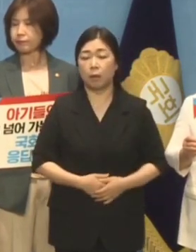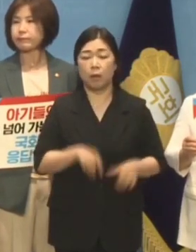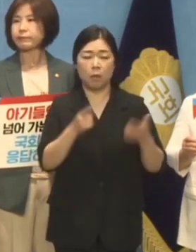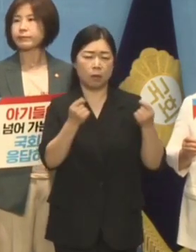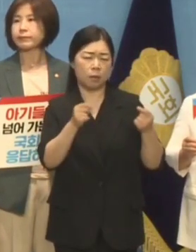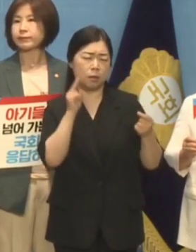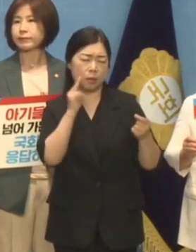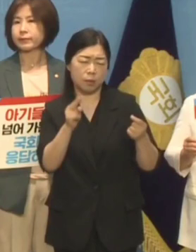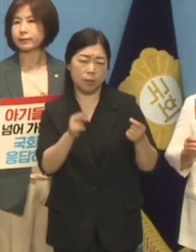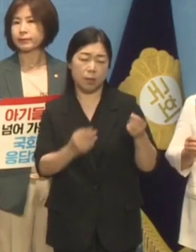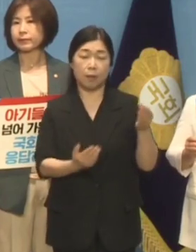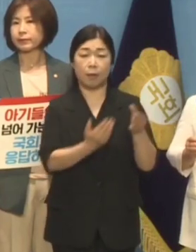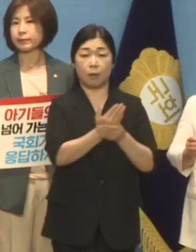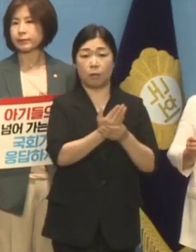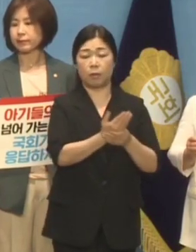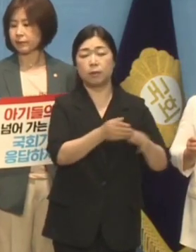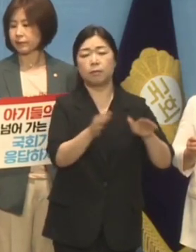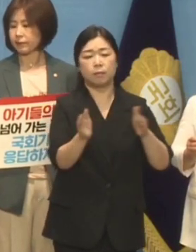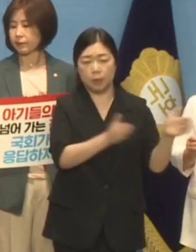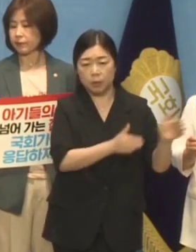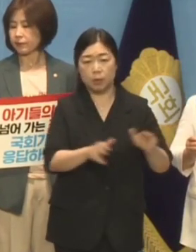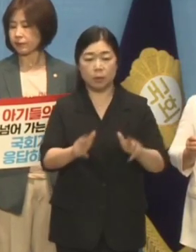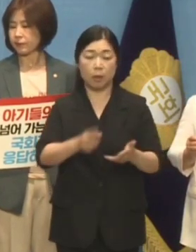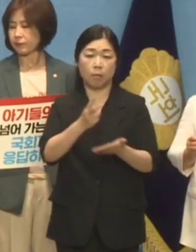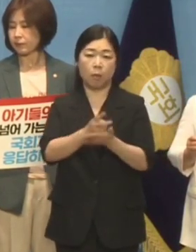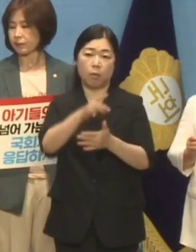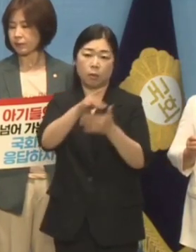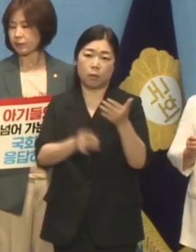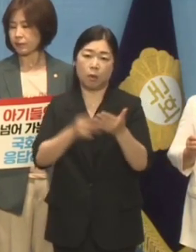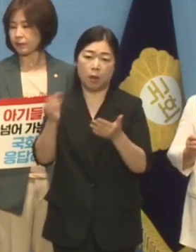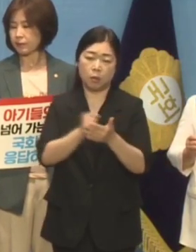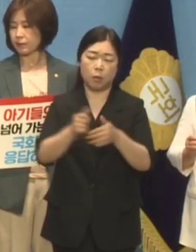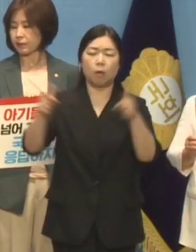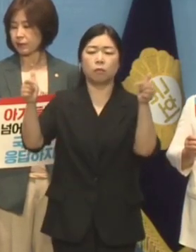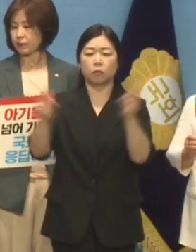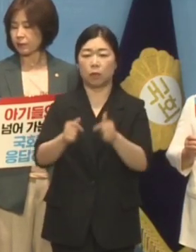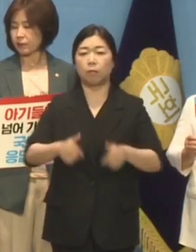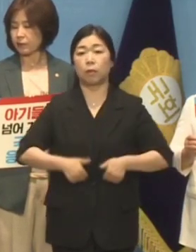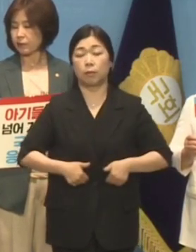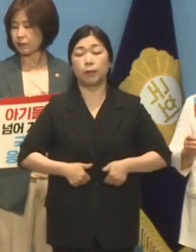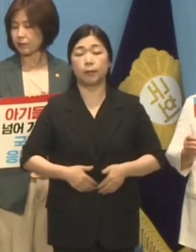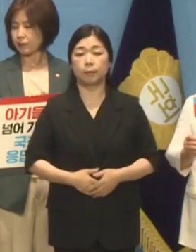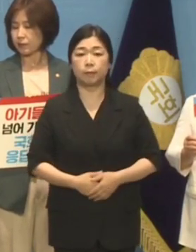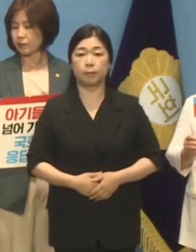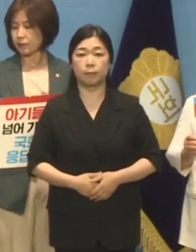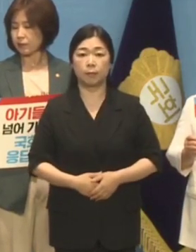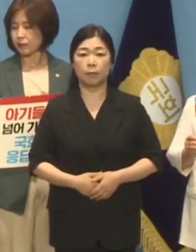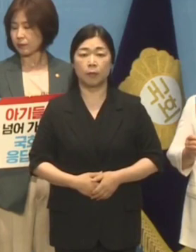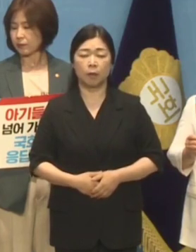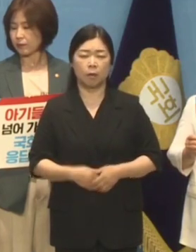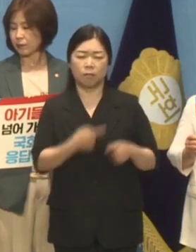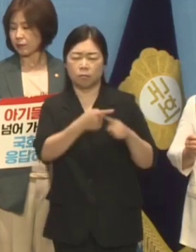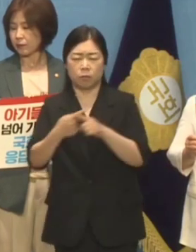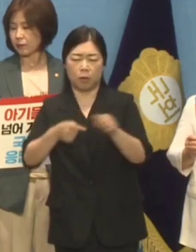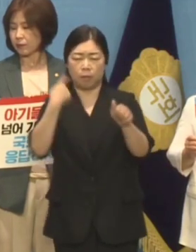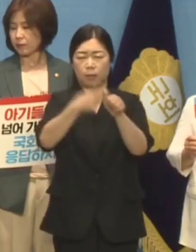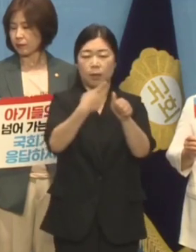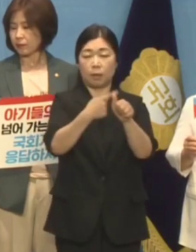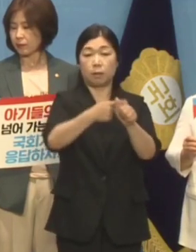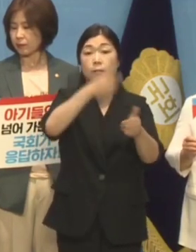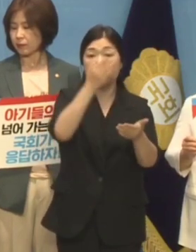비극적인 사건을 이제는 법과 제도로 최소화해야 합니다. 덮어두고 비난할 것만이